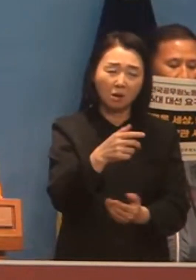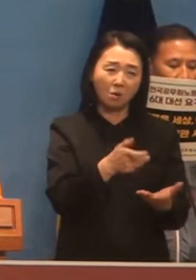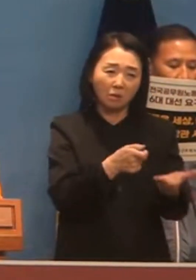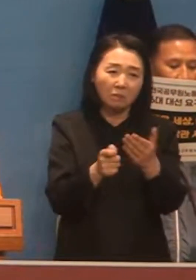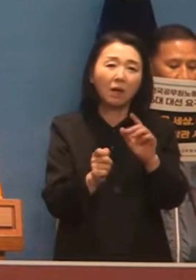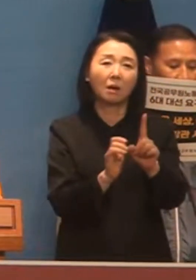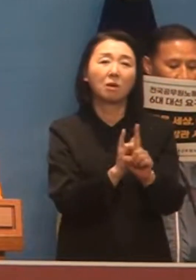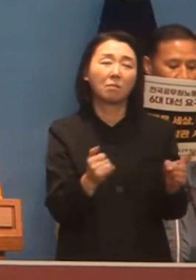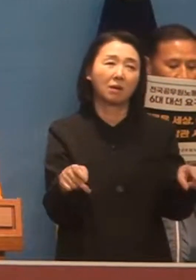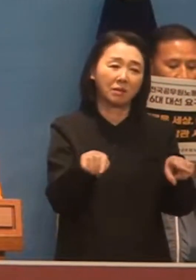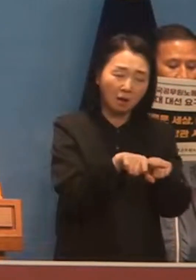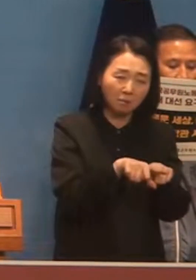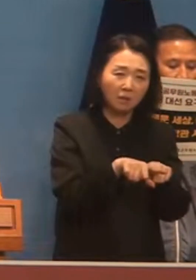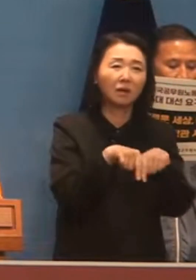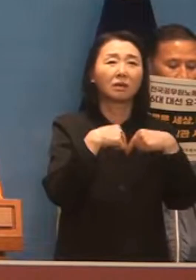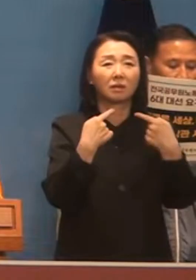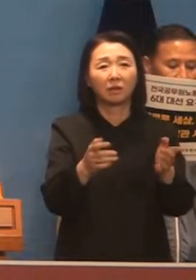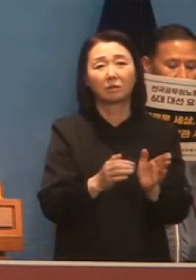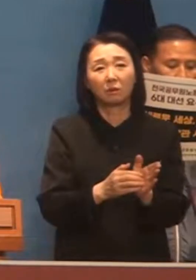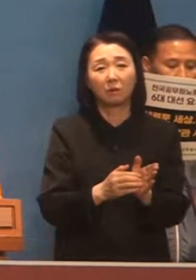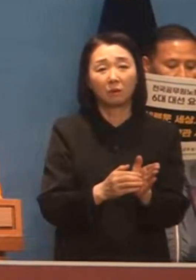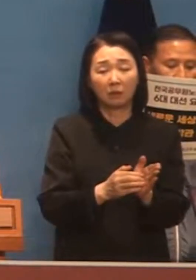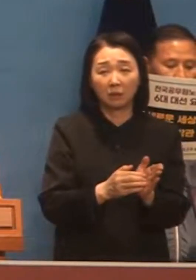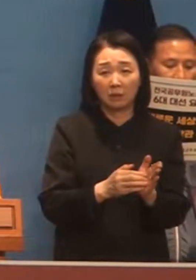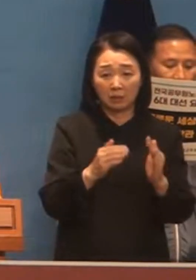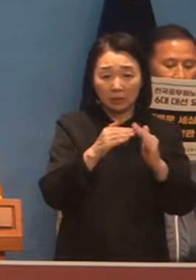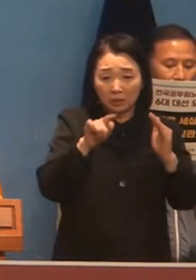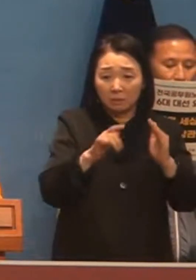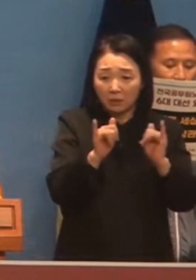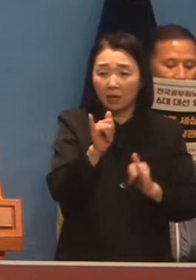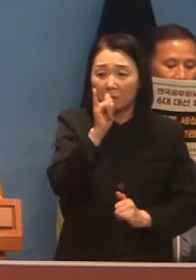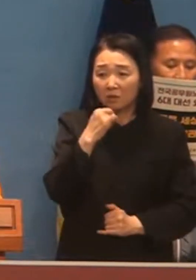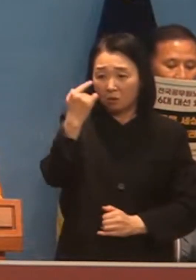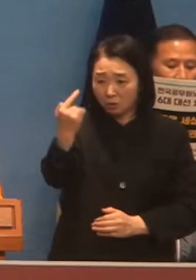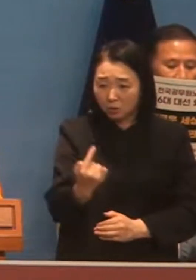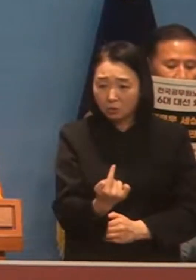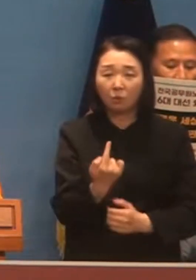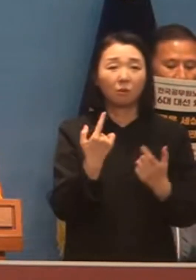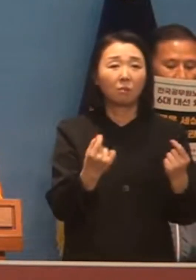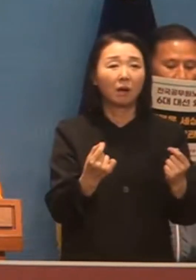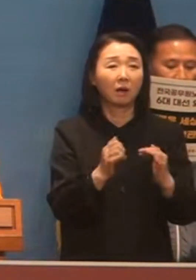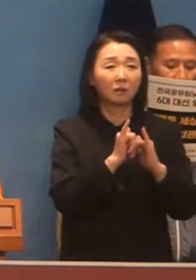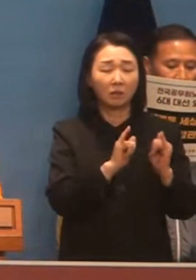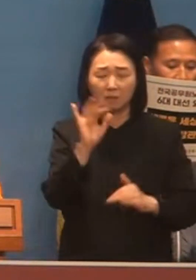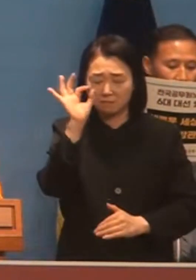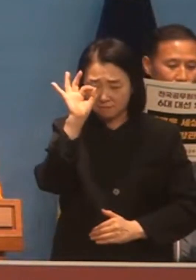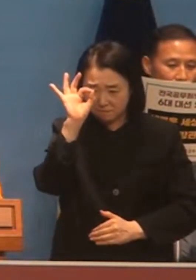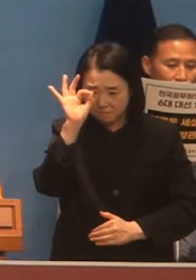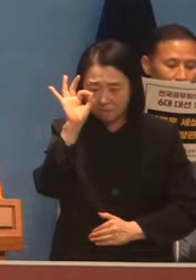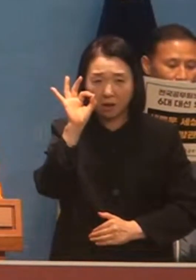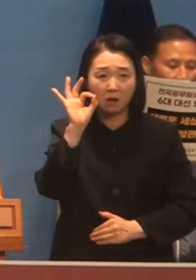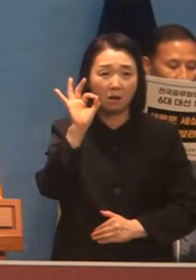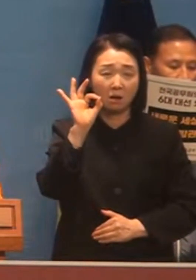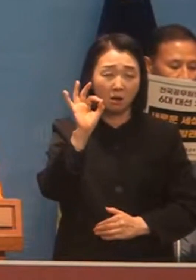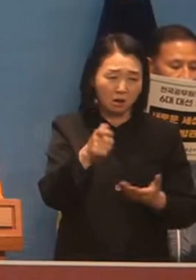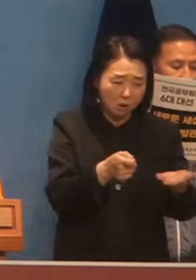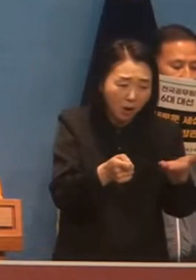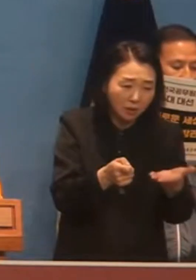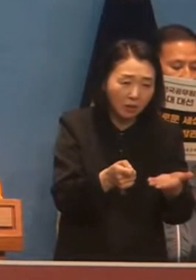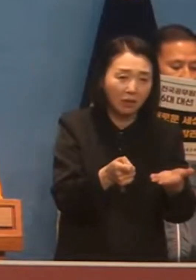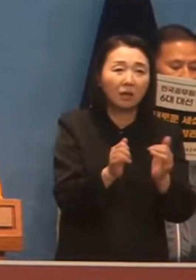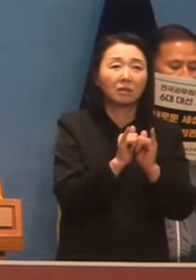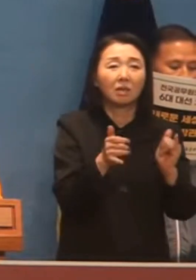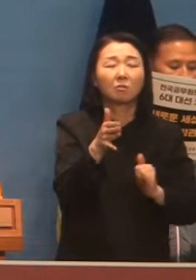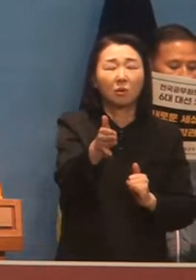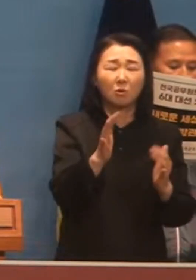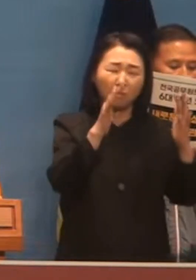진압병 1명만이 탑승해 출동하였다. 집안에 사람이 있다라는 신고에 따라 인명 검색을 하던 화재 진압대원은